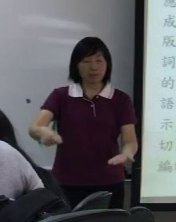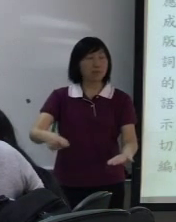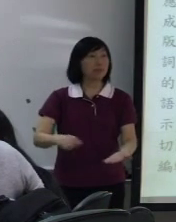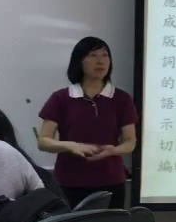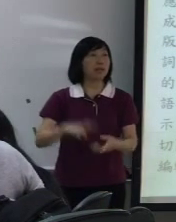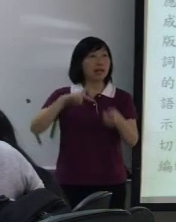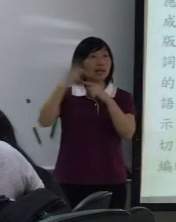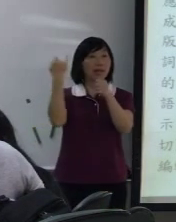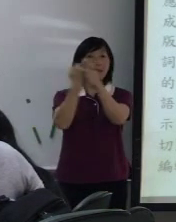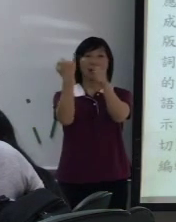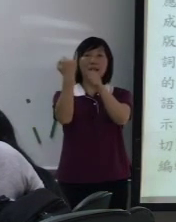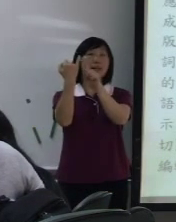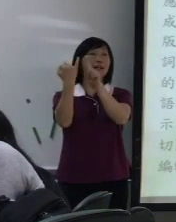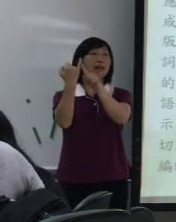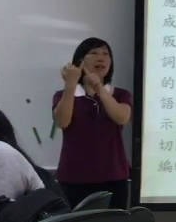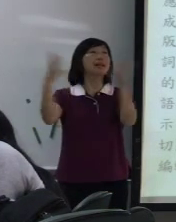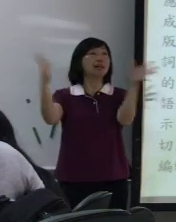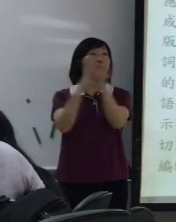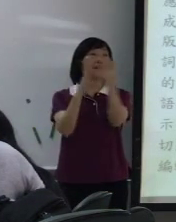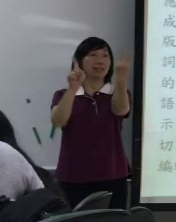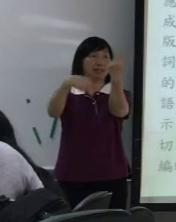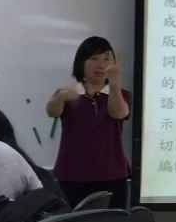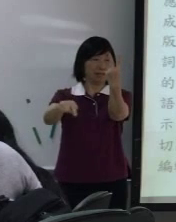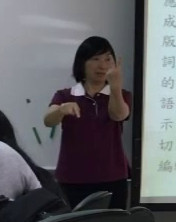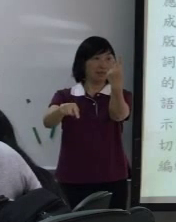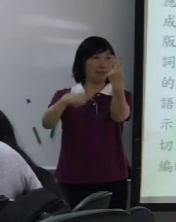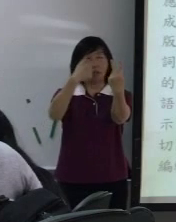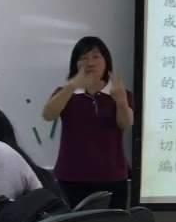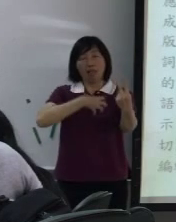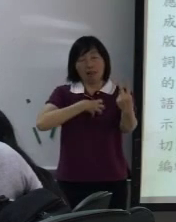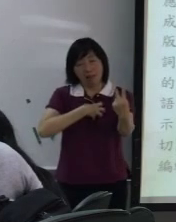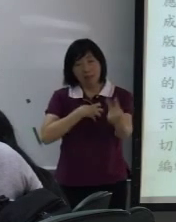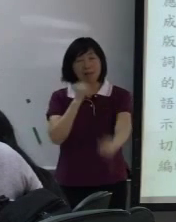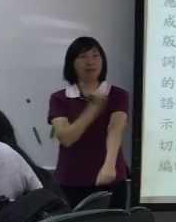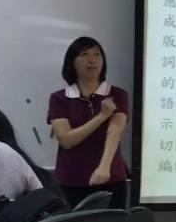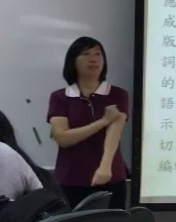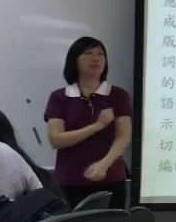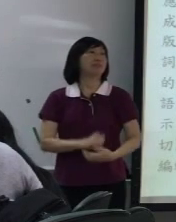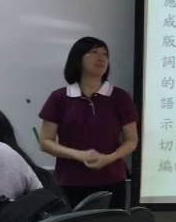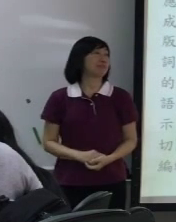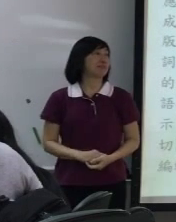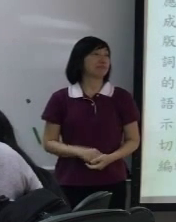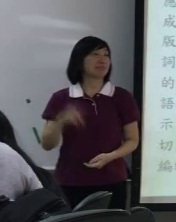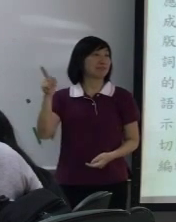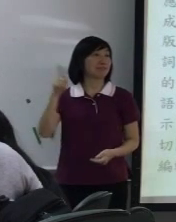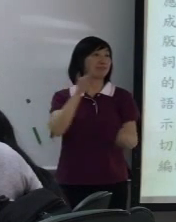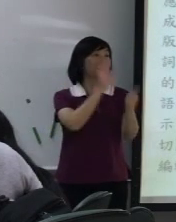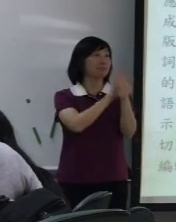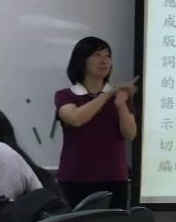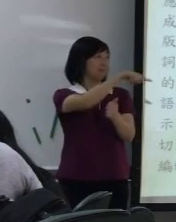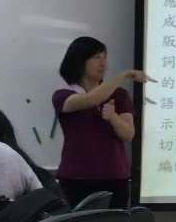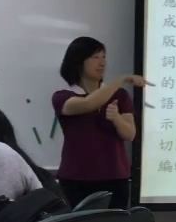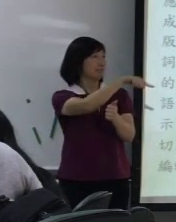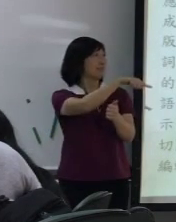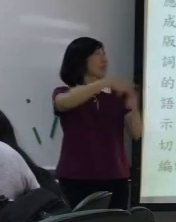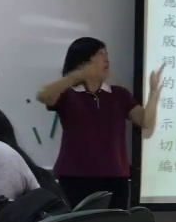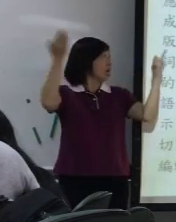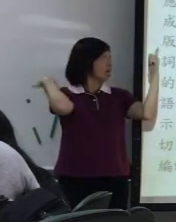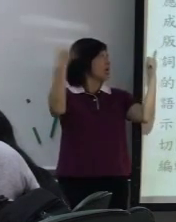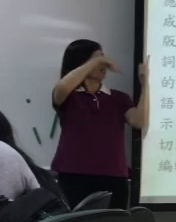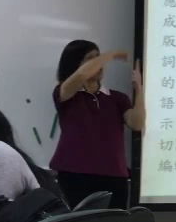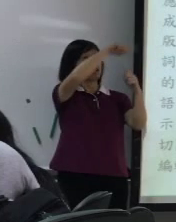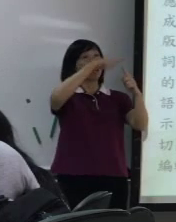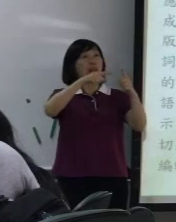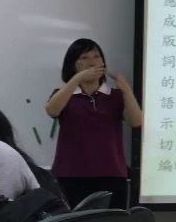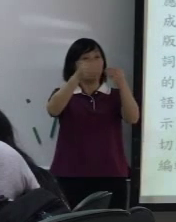的太太两个人非常辛苦，他把我们以前所有